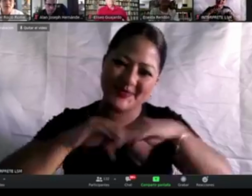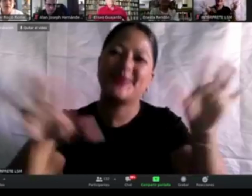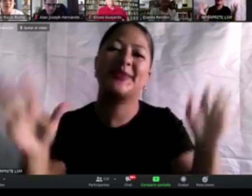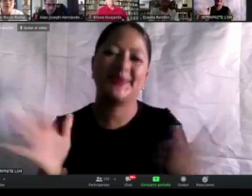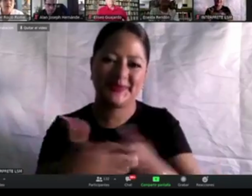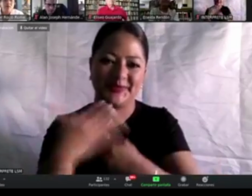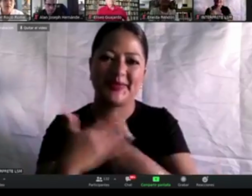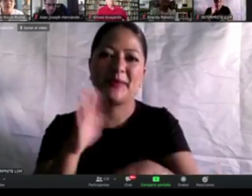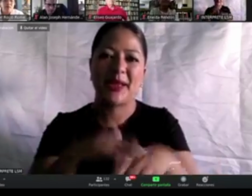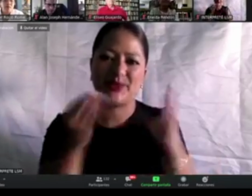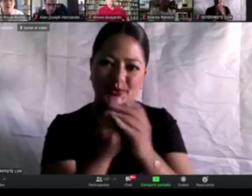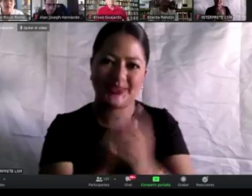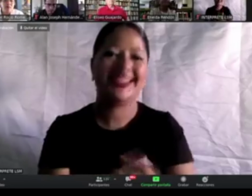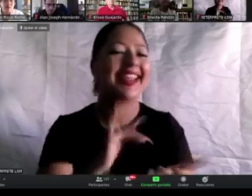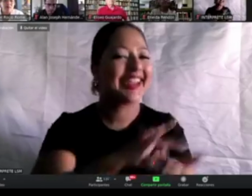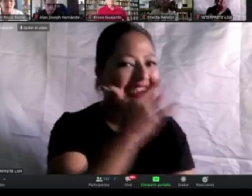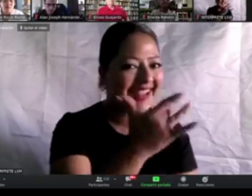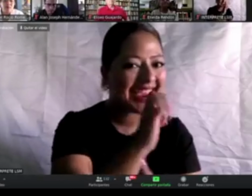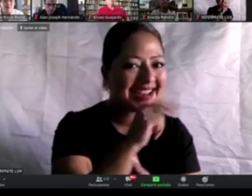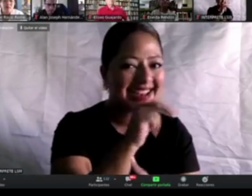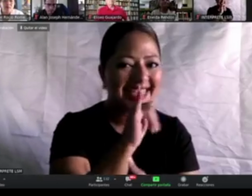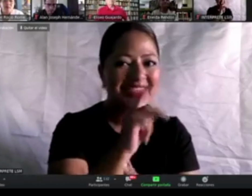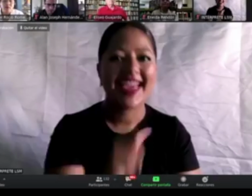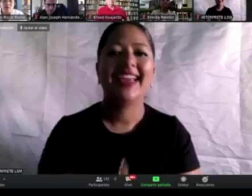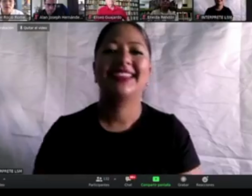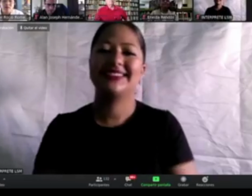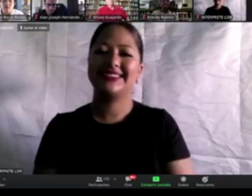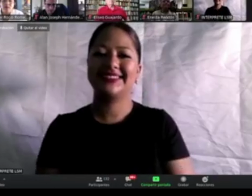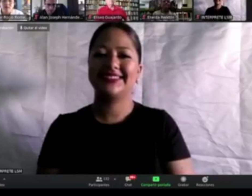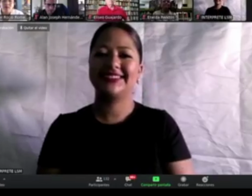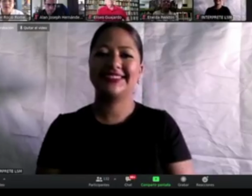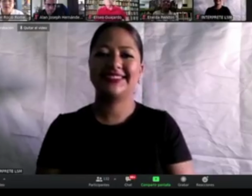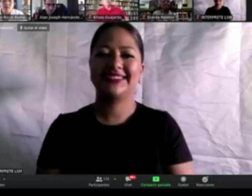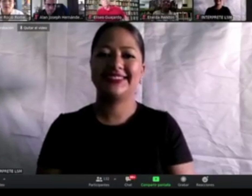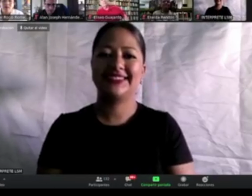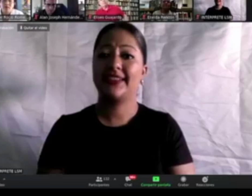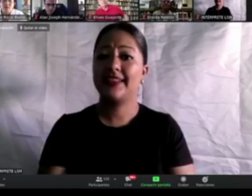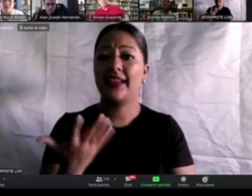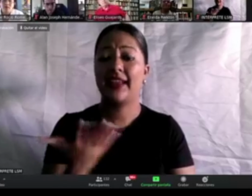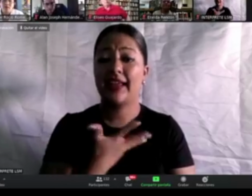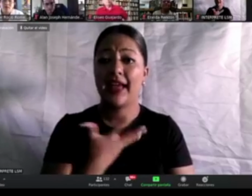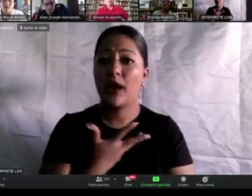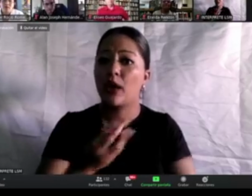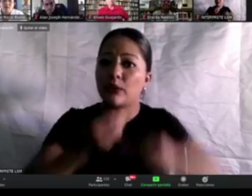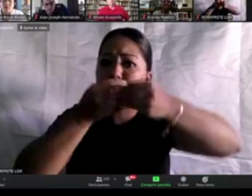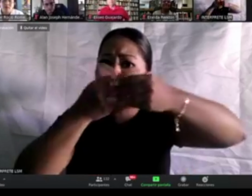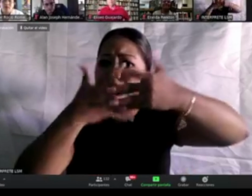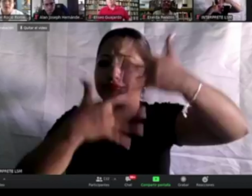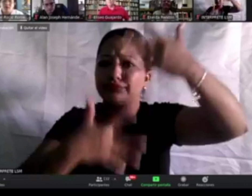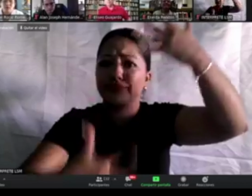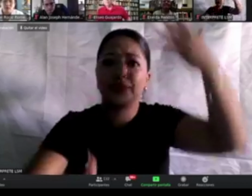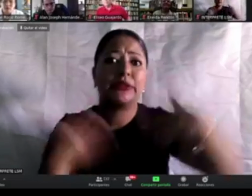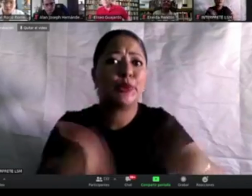gracias gracias en realidad hay pues muchísimas felicitaciones